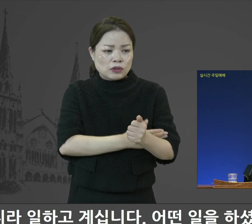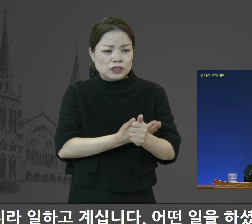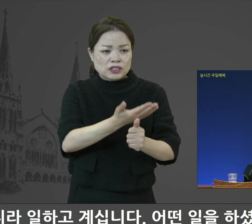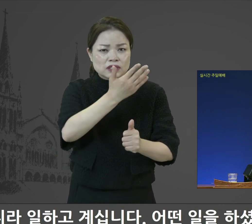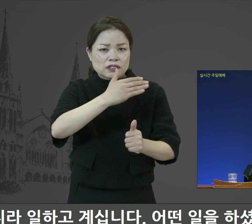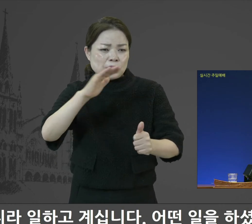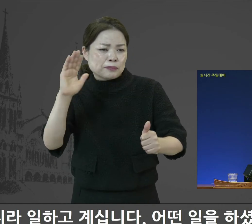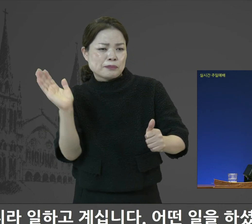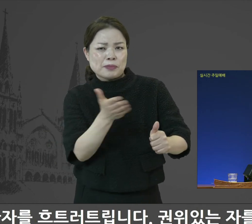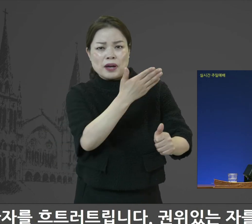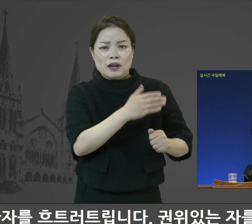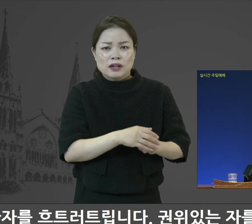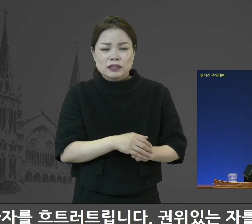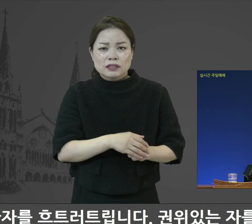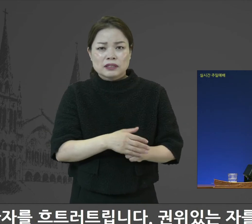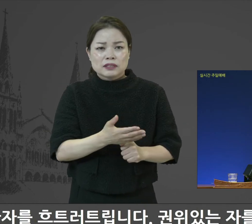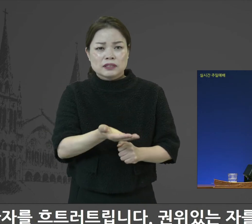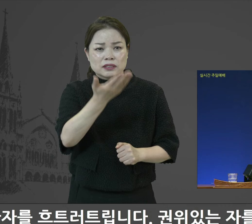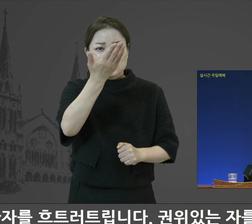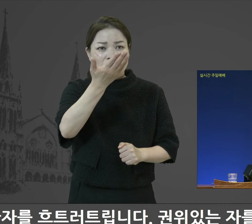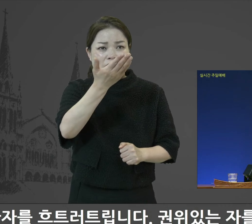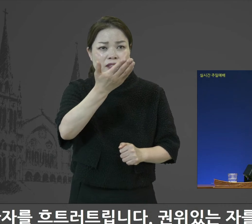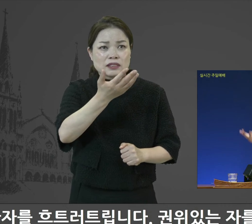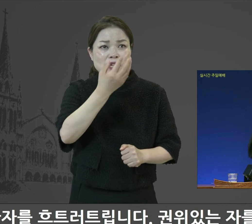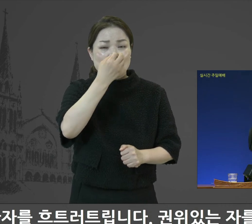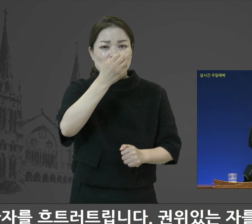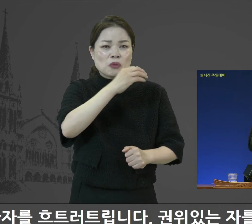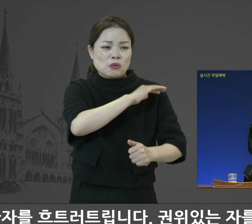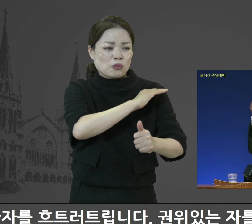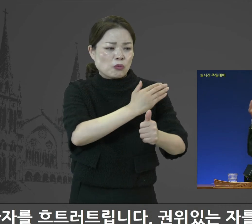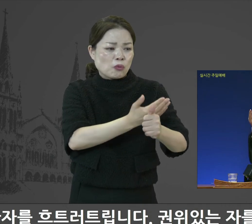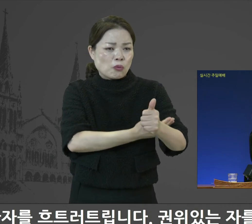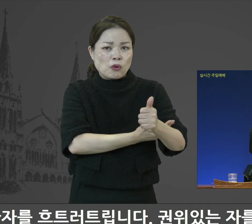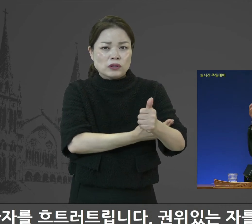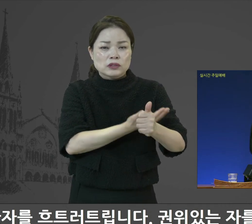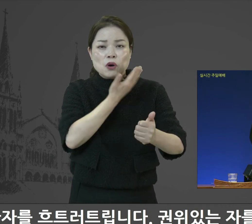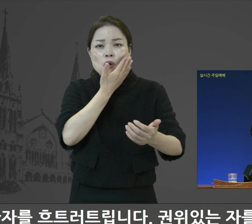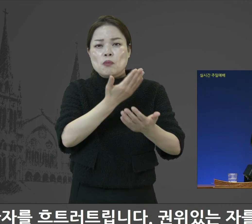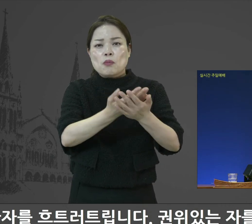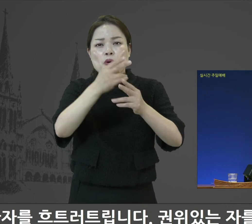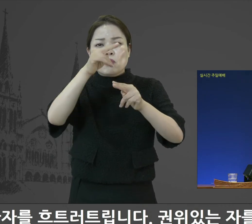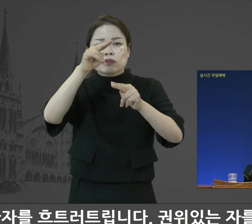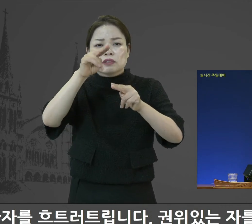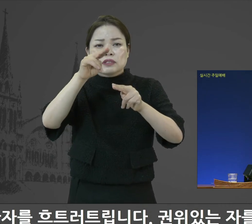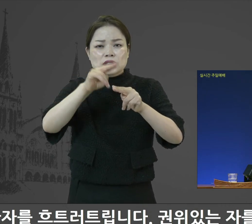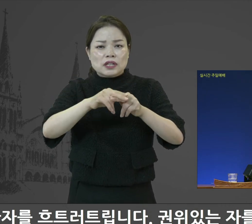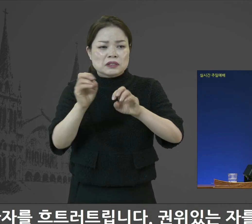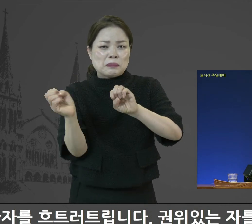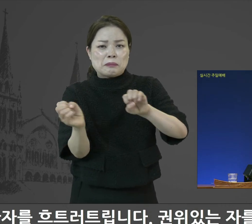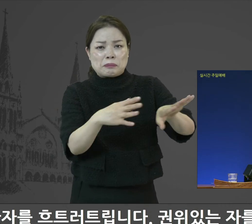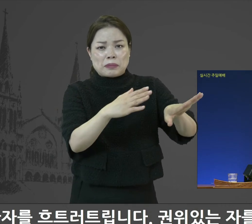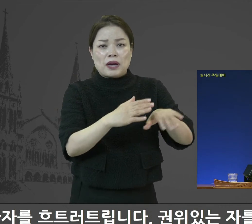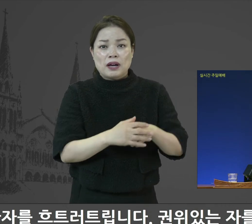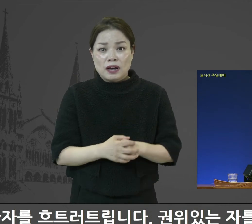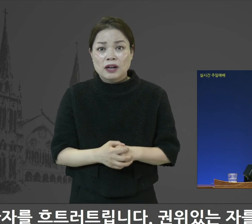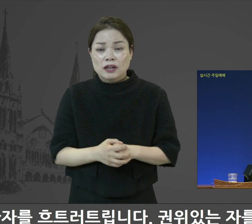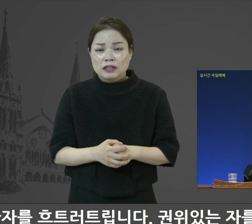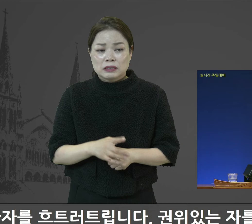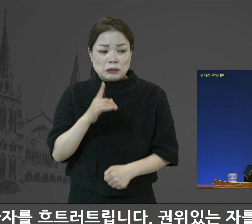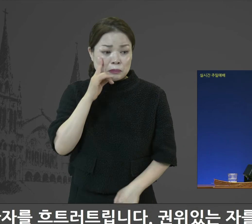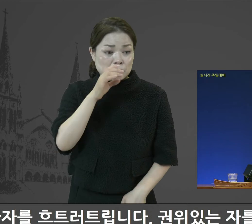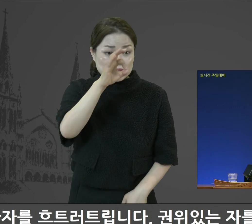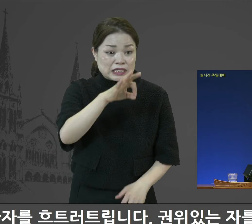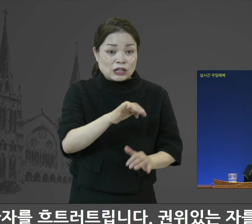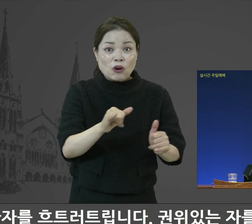그랬습니다. 여기서 위라는 것은 꼭대기에서 아래로 떨어뜨린다는 게 아니라 보좌란 말이에요. 보좌에서 내치신다는 것입니다. 그리고 비천한